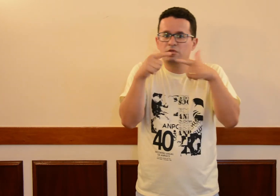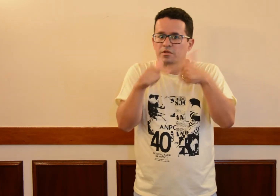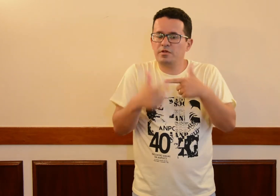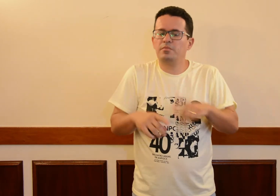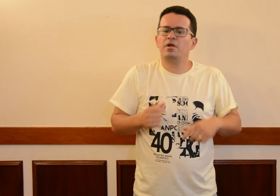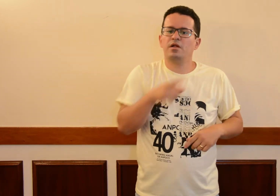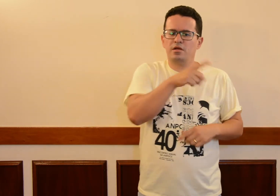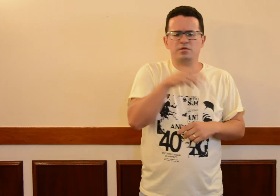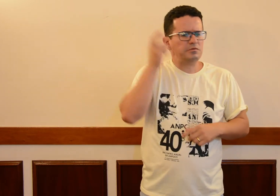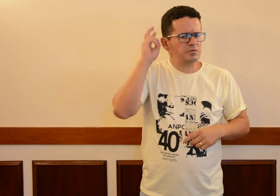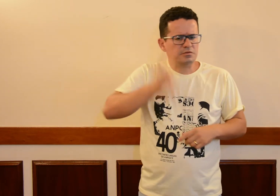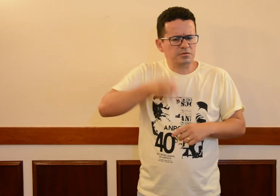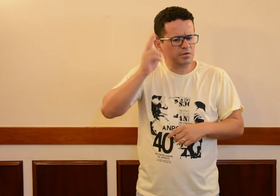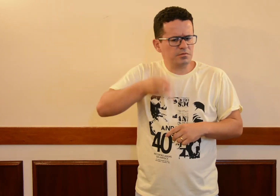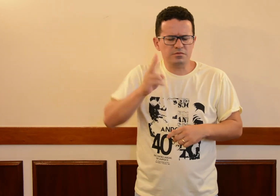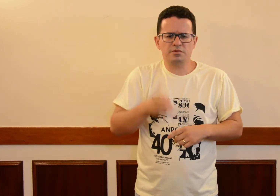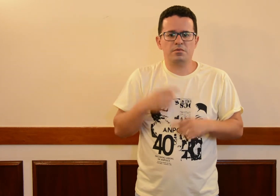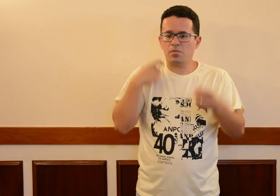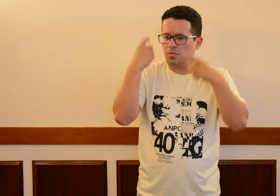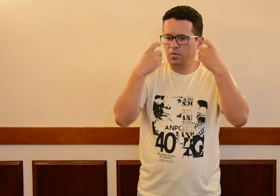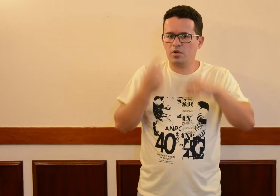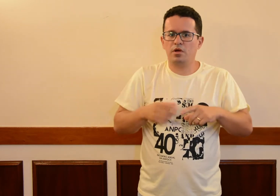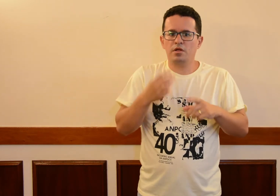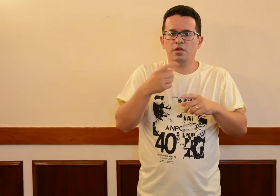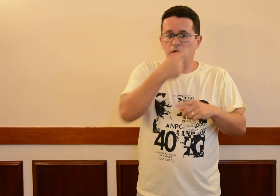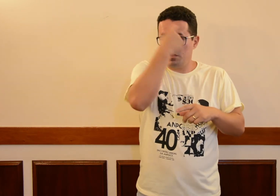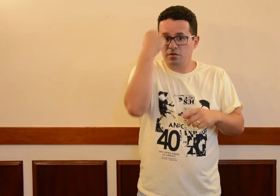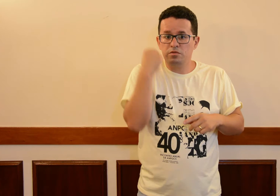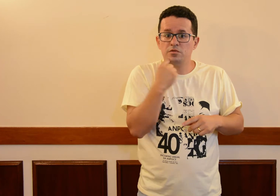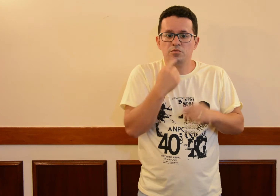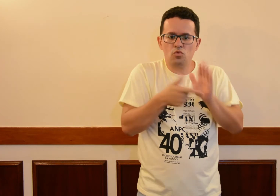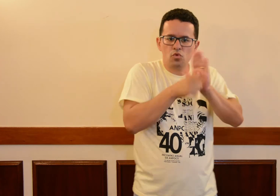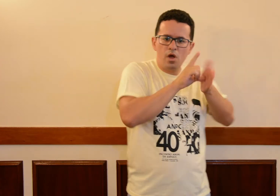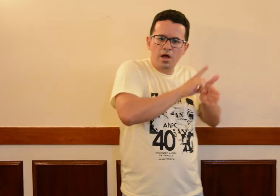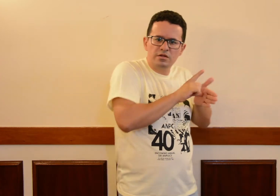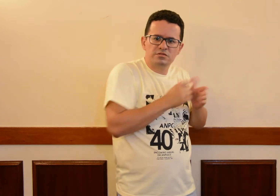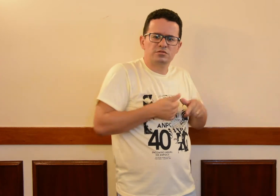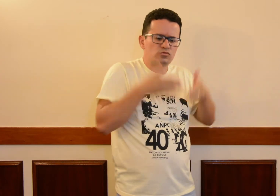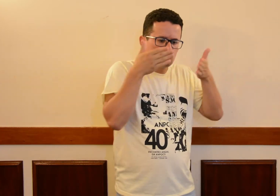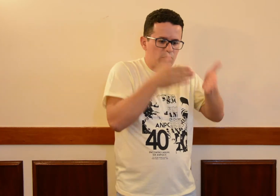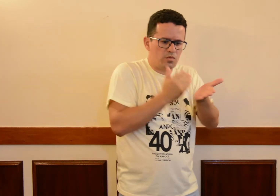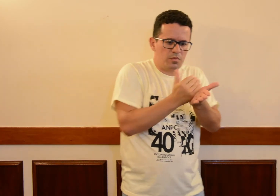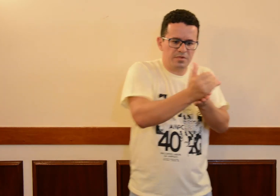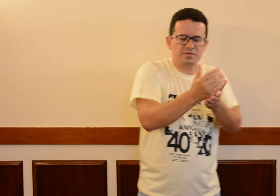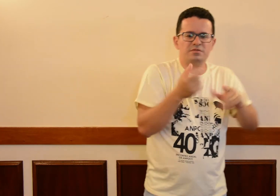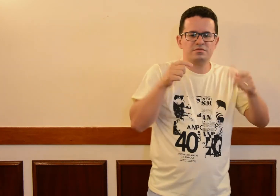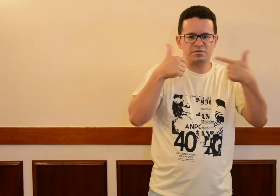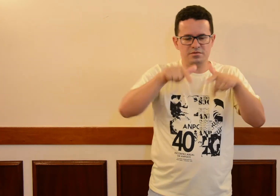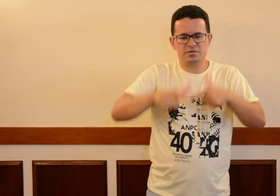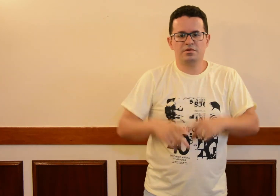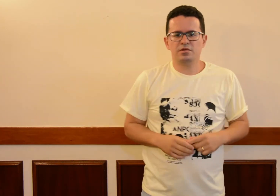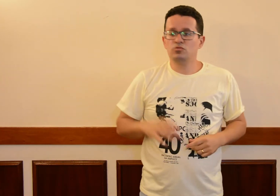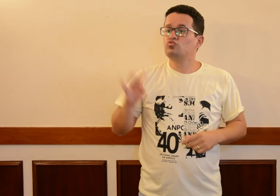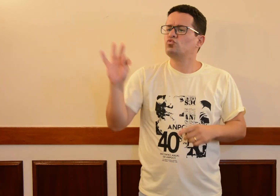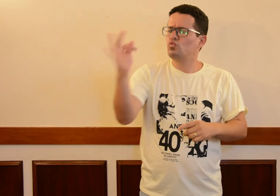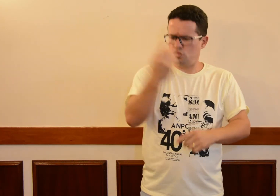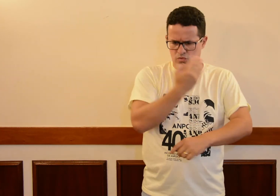trabalho pelo menos 30 minutos antes do seu turno começar, fato que todos os colegas, inclusive,